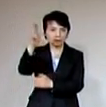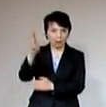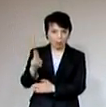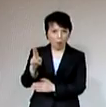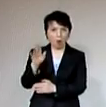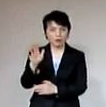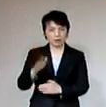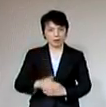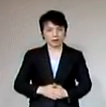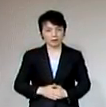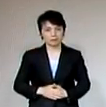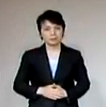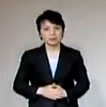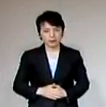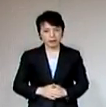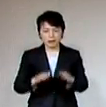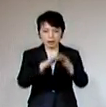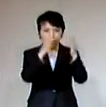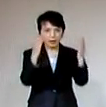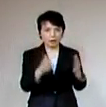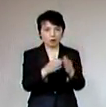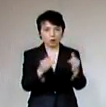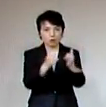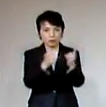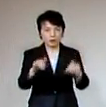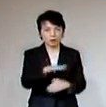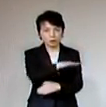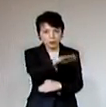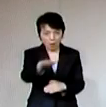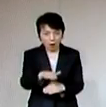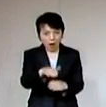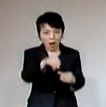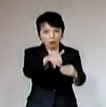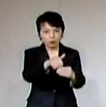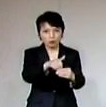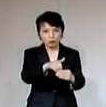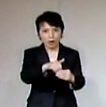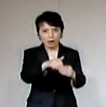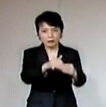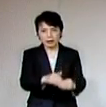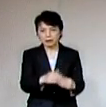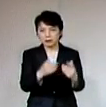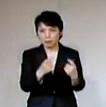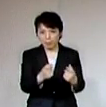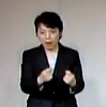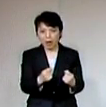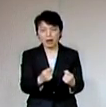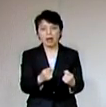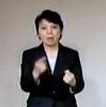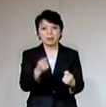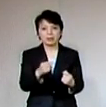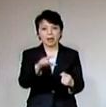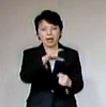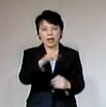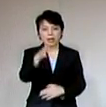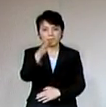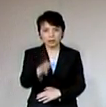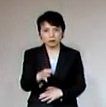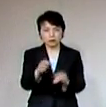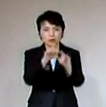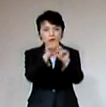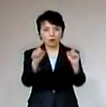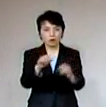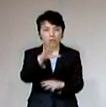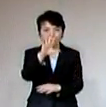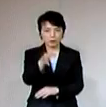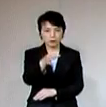ません。しかし大半の国民が所得が上がらないのに、しかも円安によって物